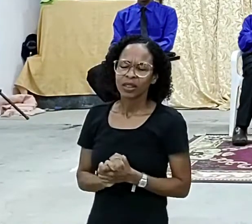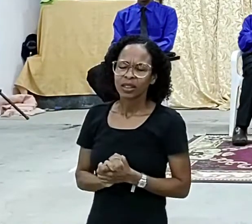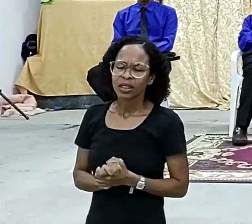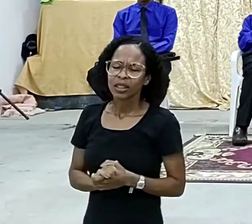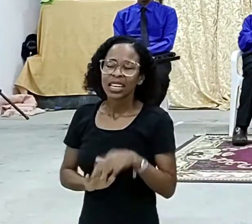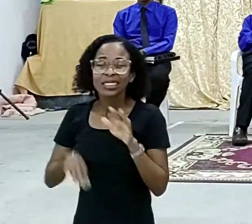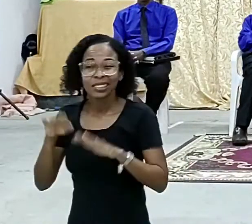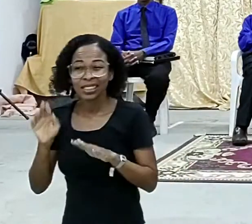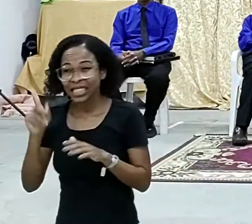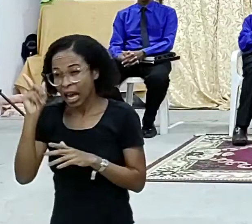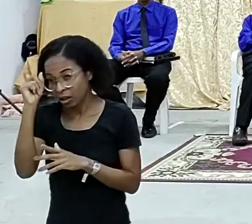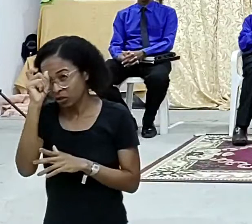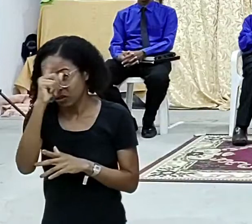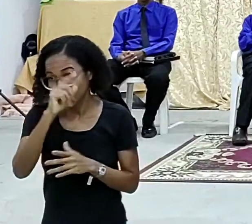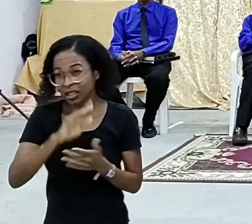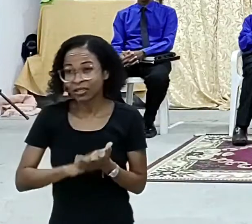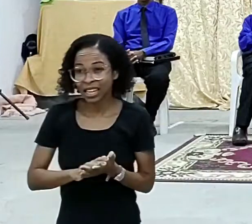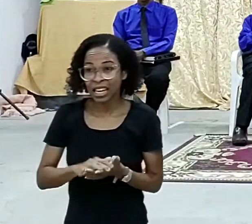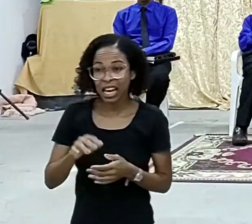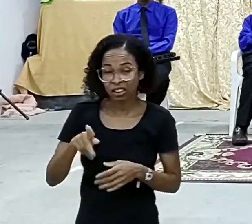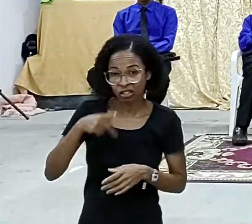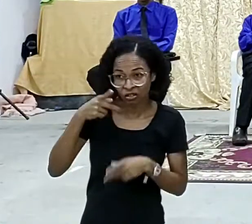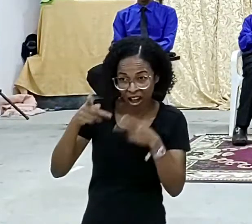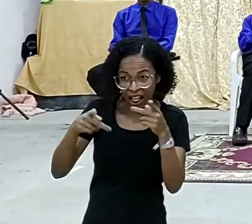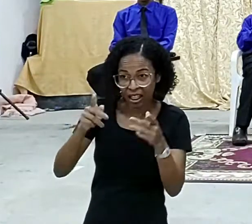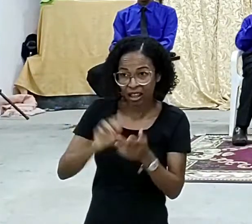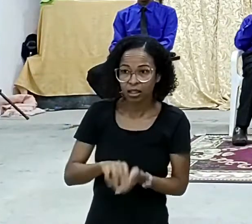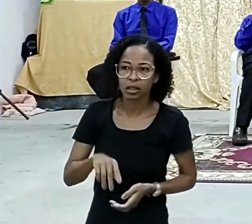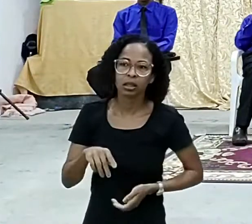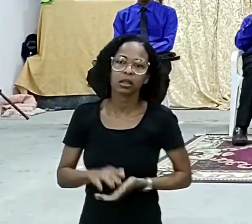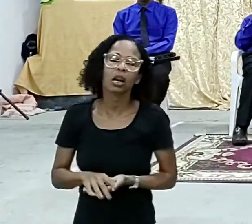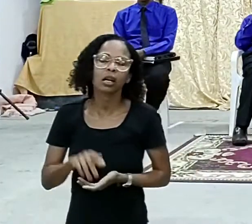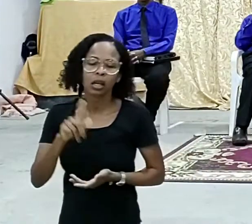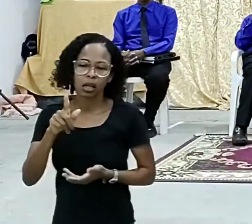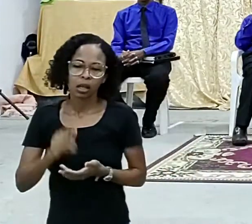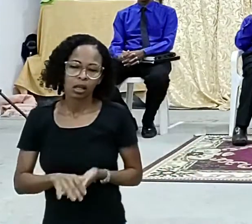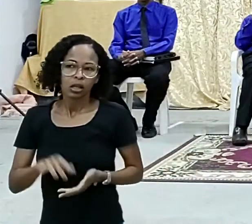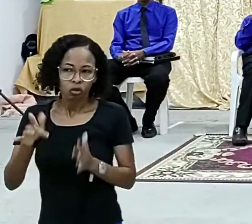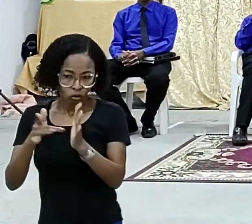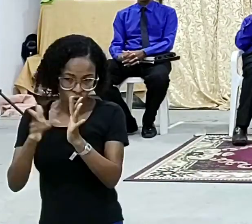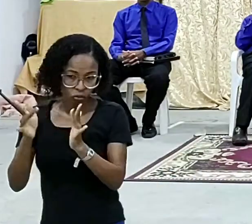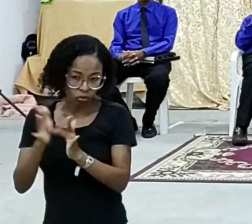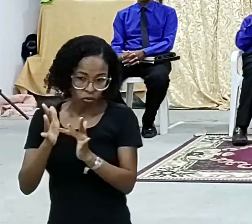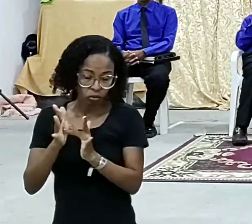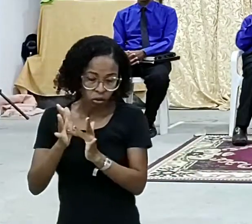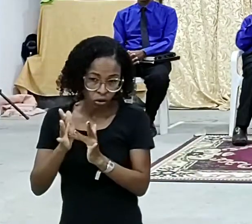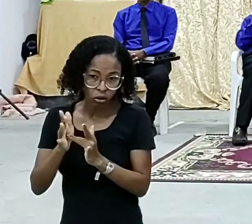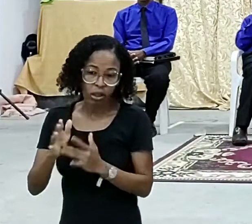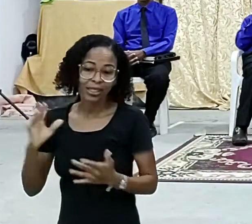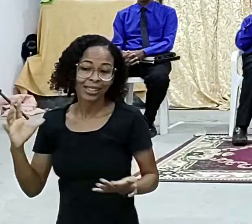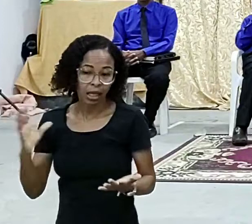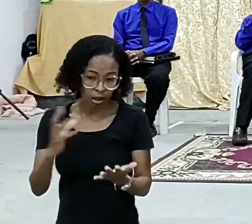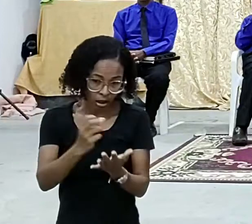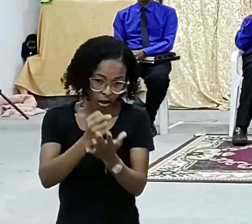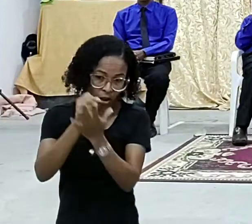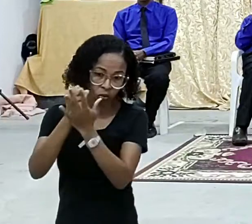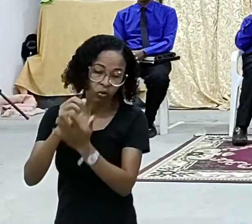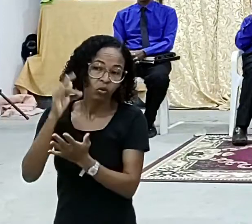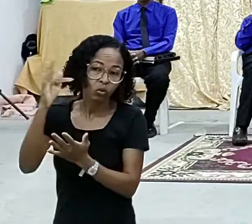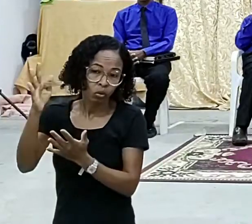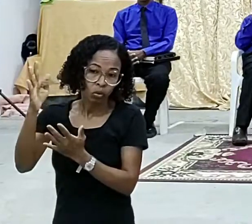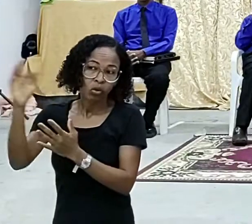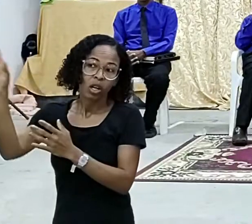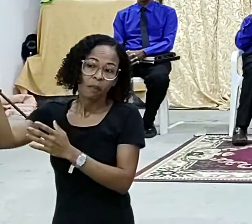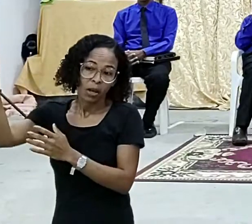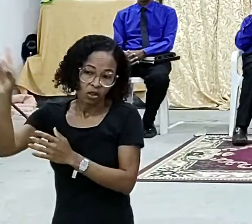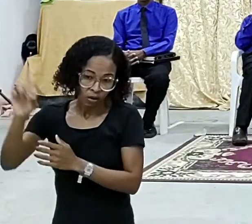que já até ouviu falar que Jesus, ele salva, que ele cura e que ele leva para o céu.